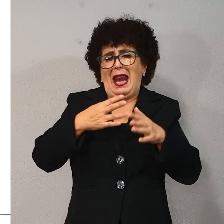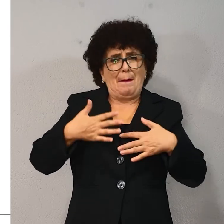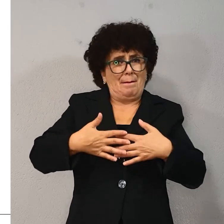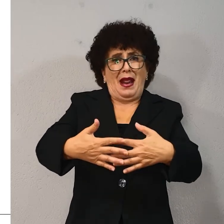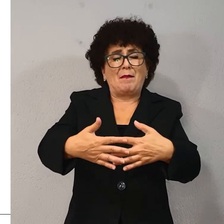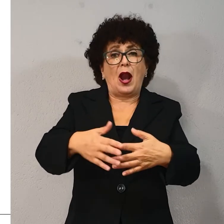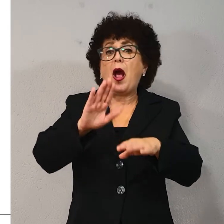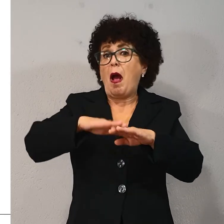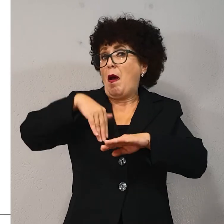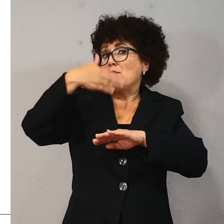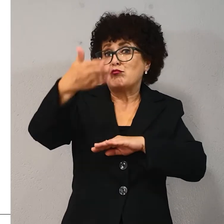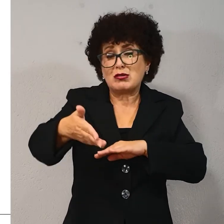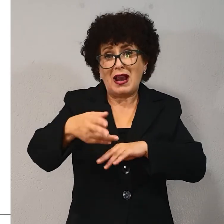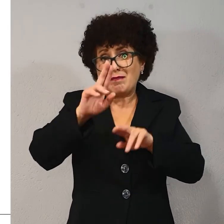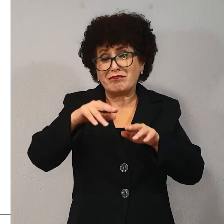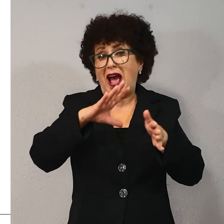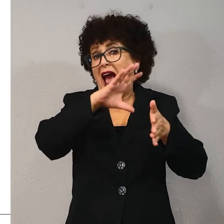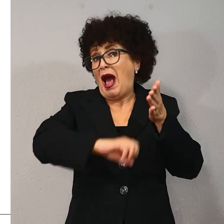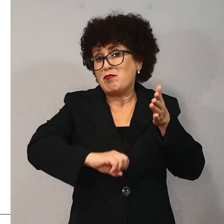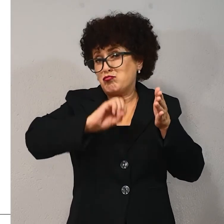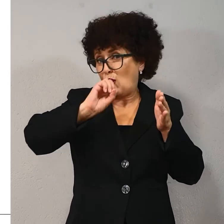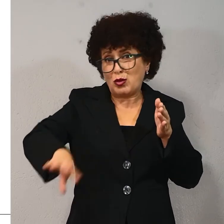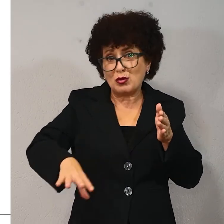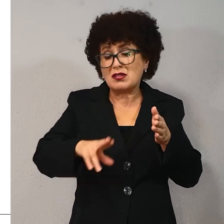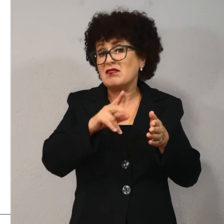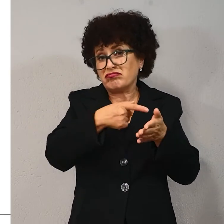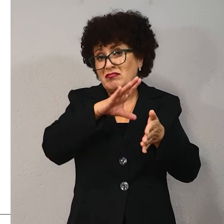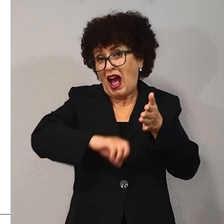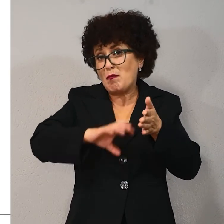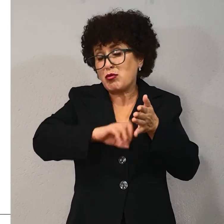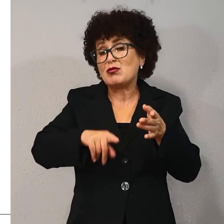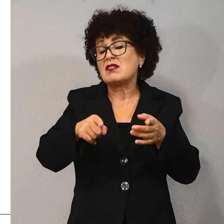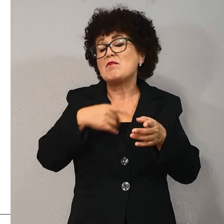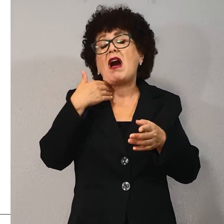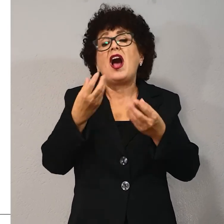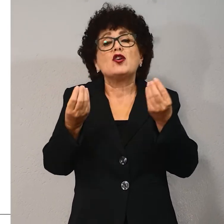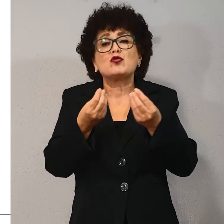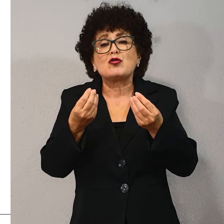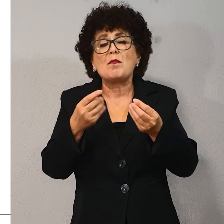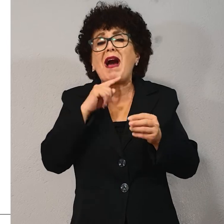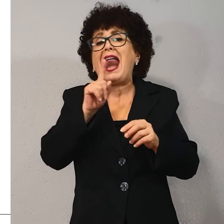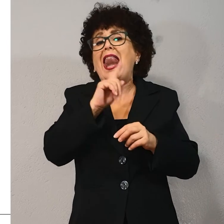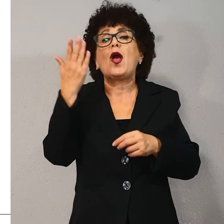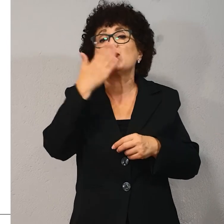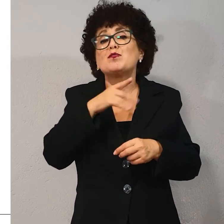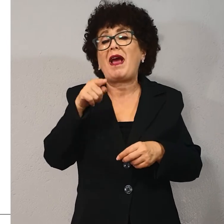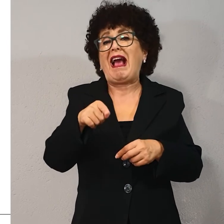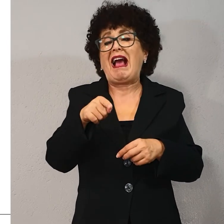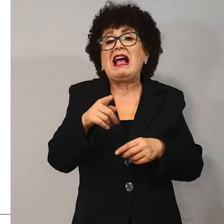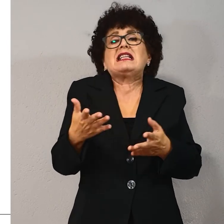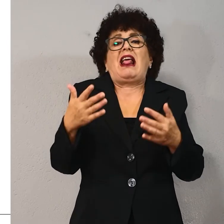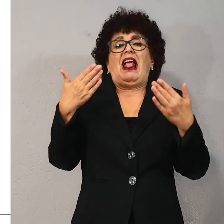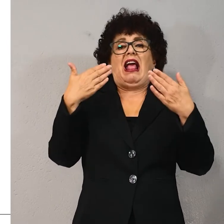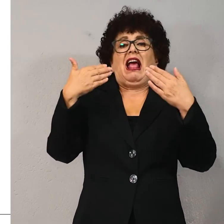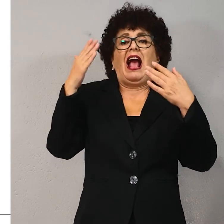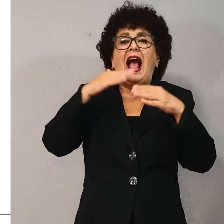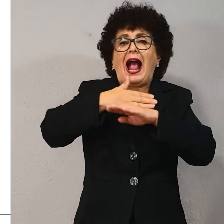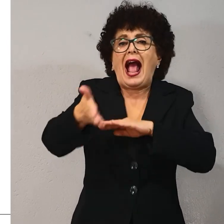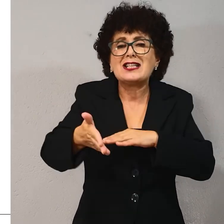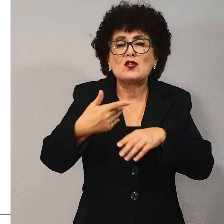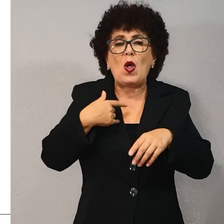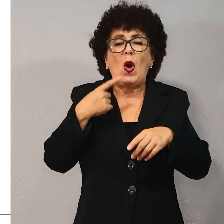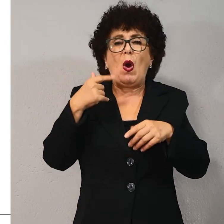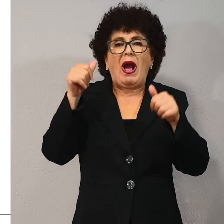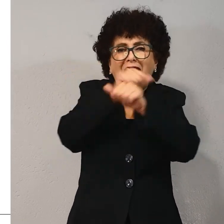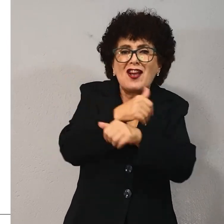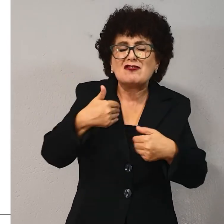кои потоа може да завршат со абортус, се јавуваат поради поголемата стапка на неуспех на оваа метода во споредба со